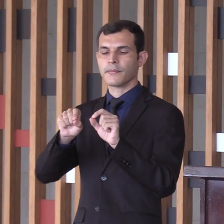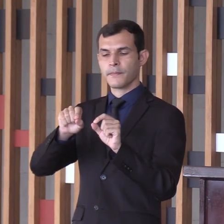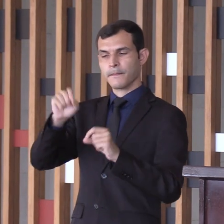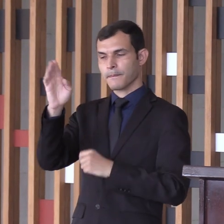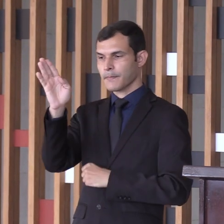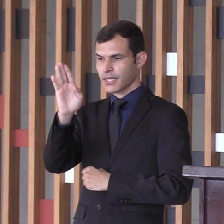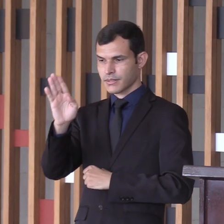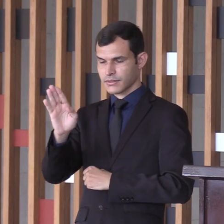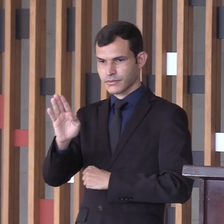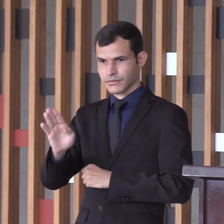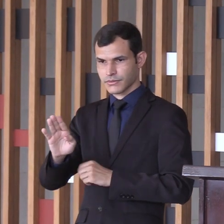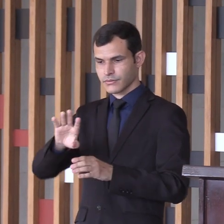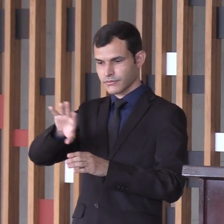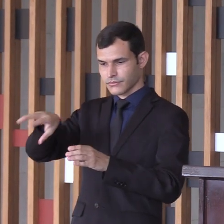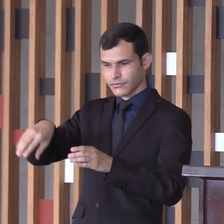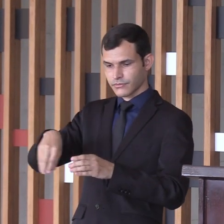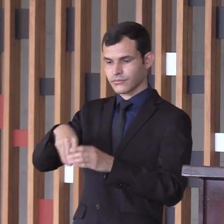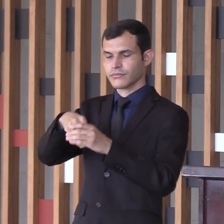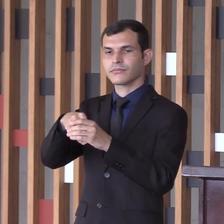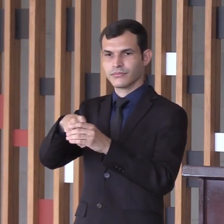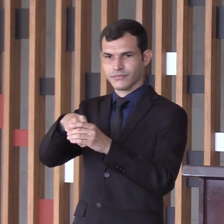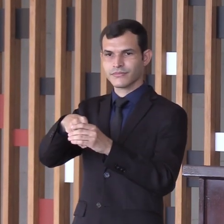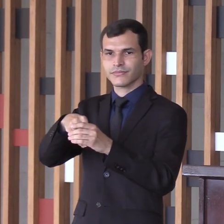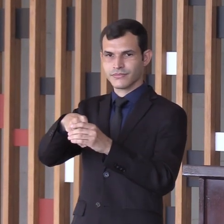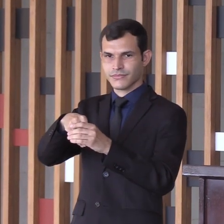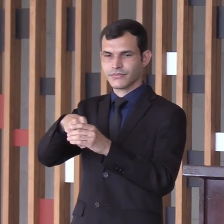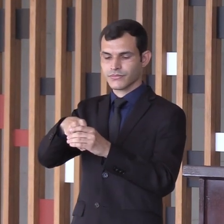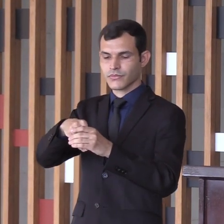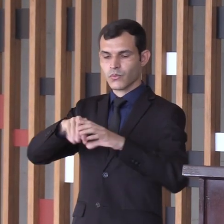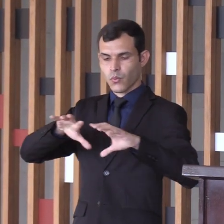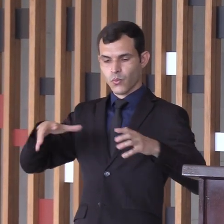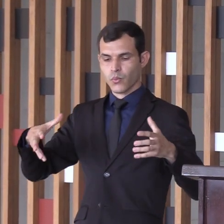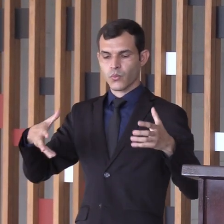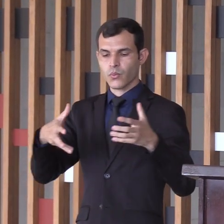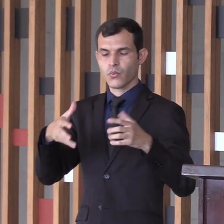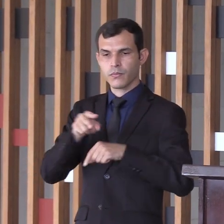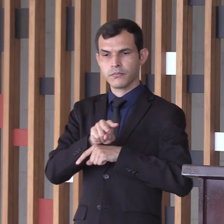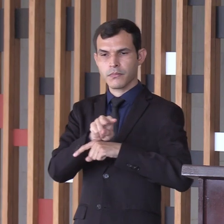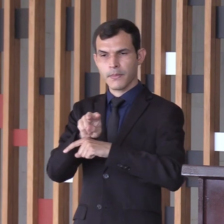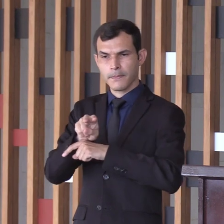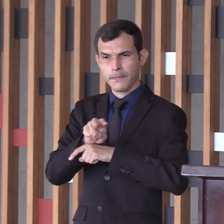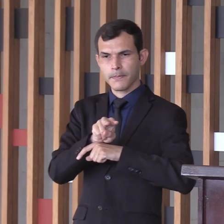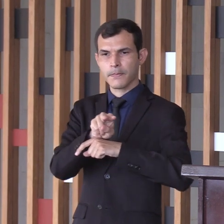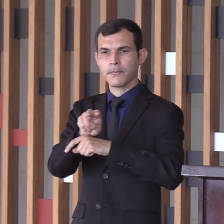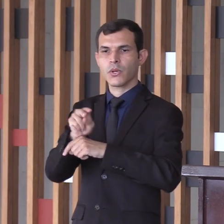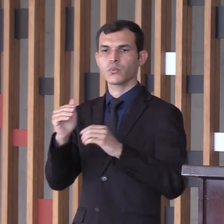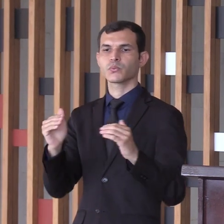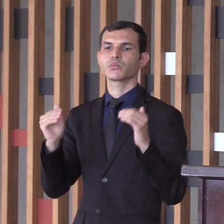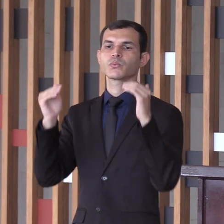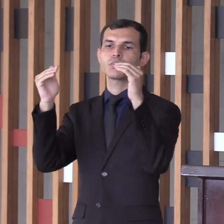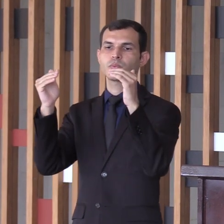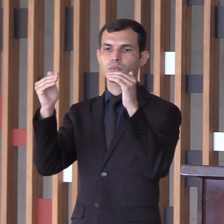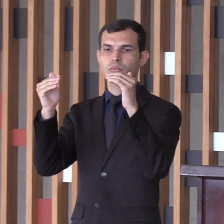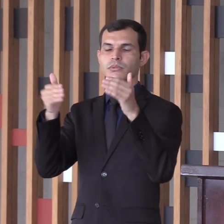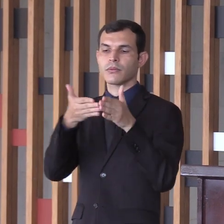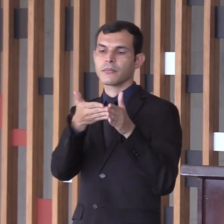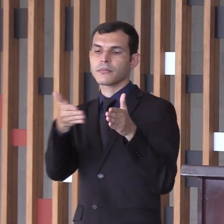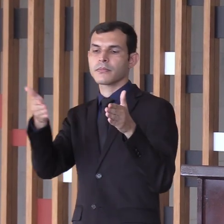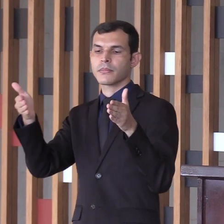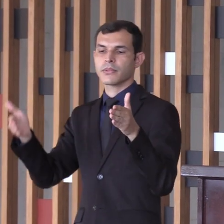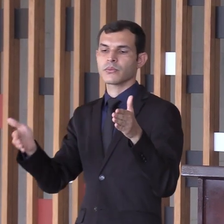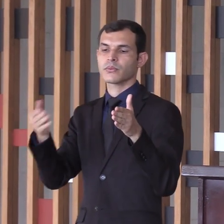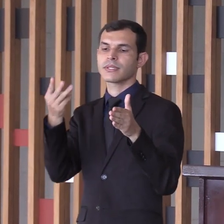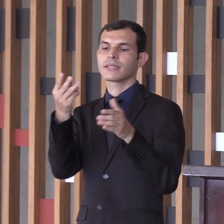Internacional das Entidades Supremas de Fiscalização e Controle, a INTOSAI, cujo mandato de 3 anos se iniciará